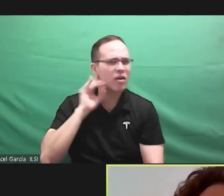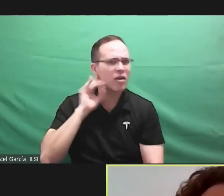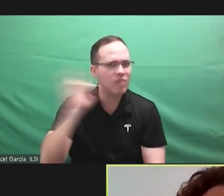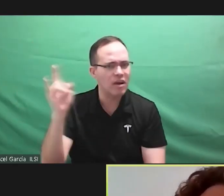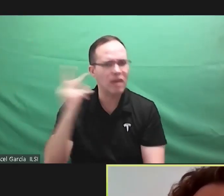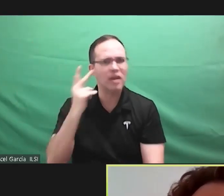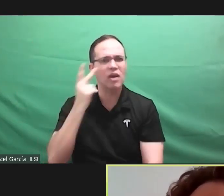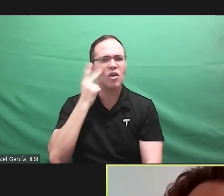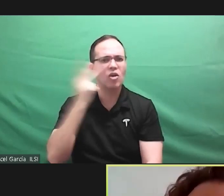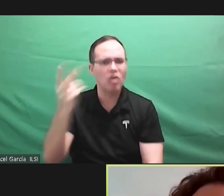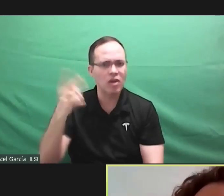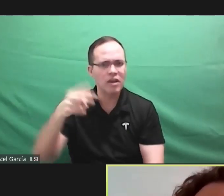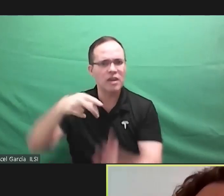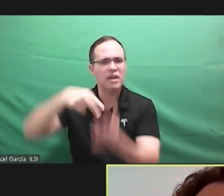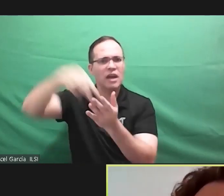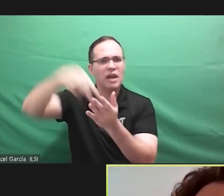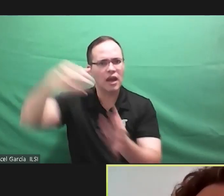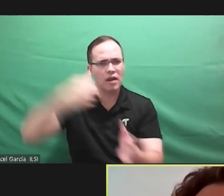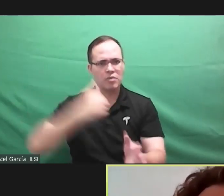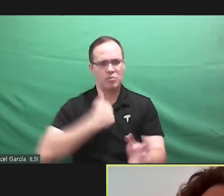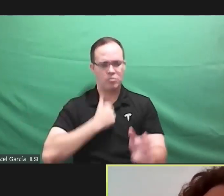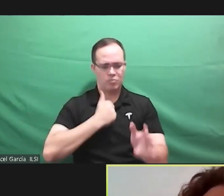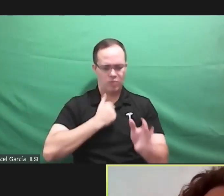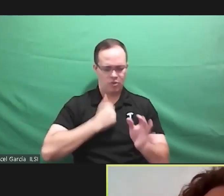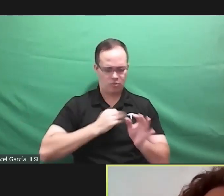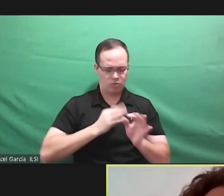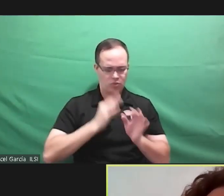cognición, autocuidado y comunicación.